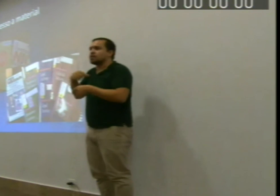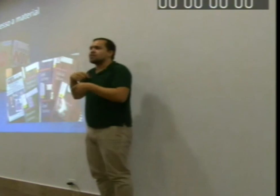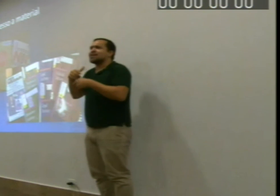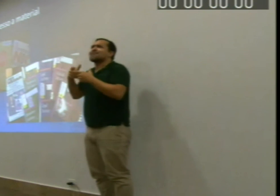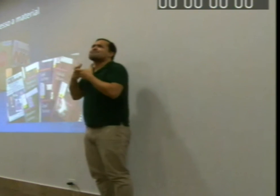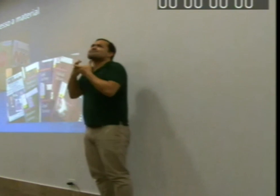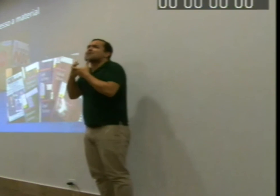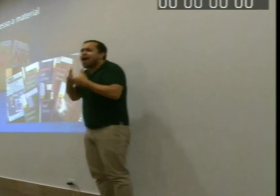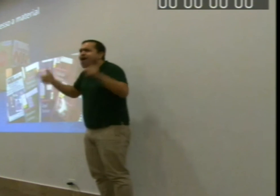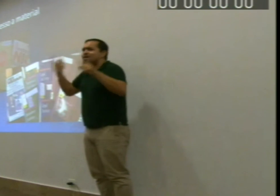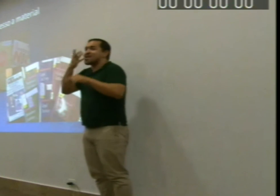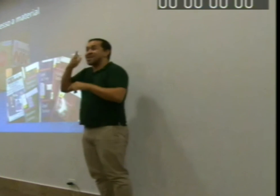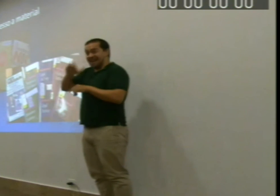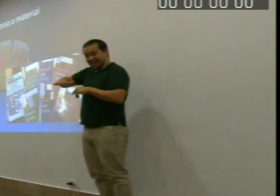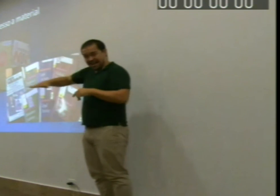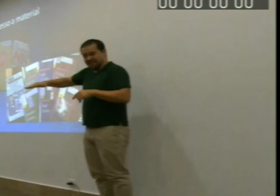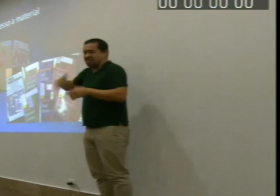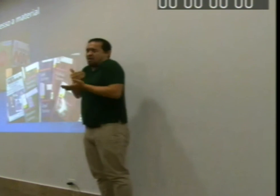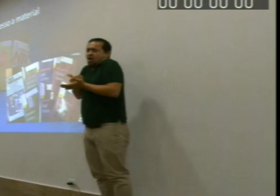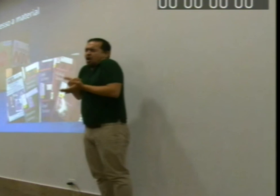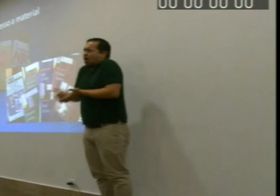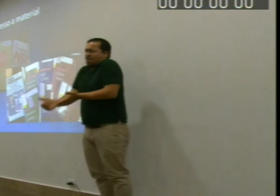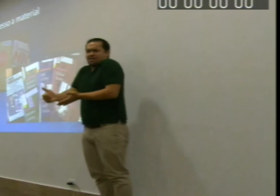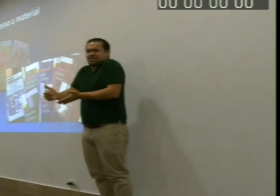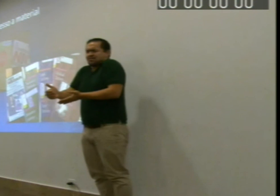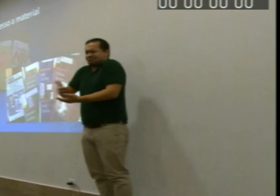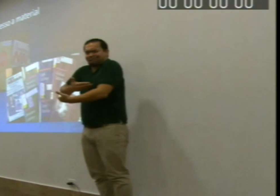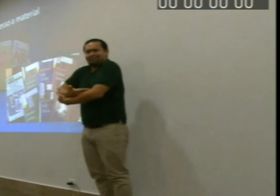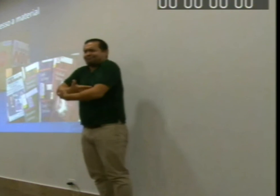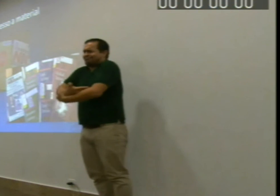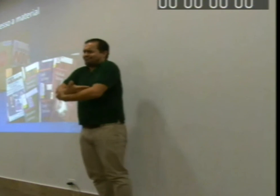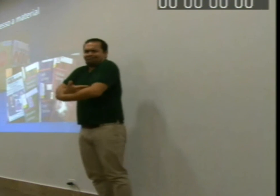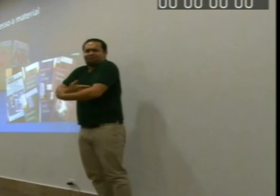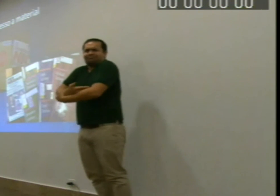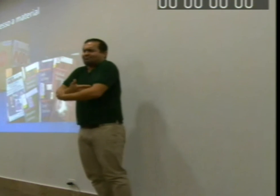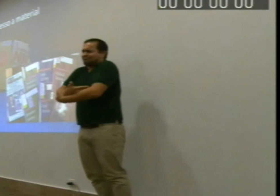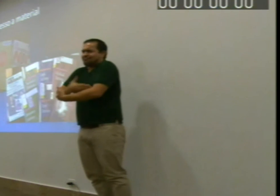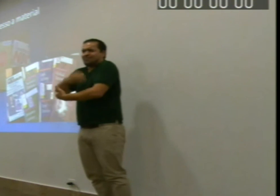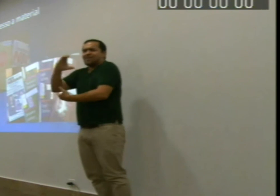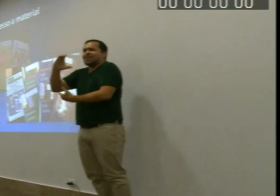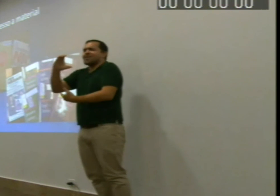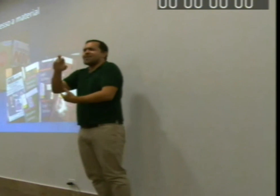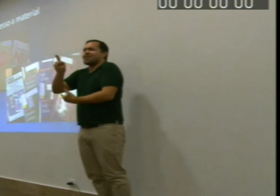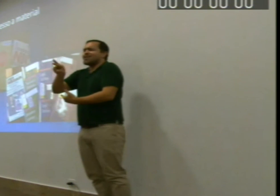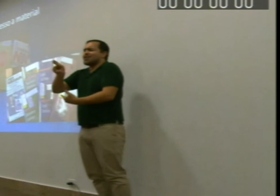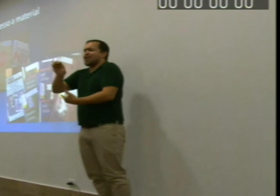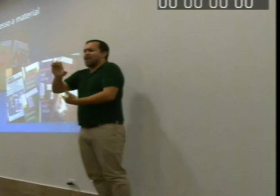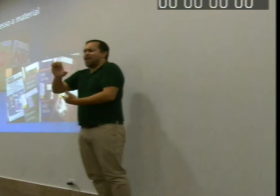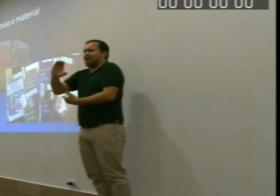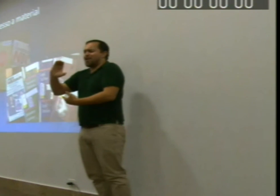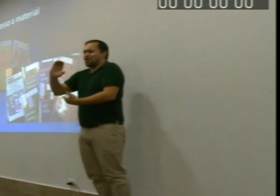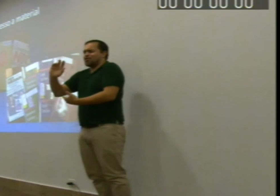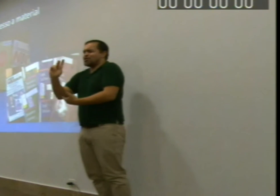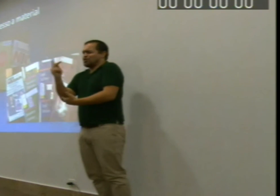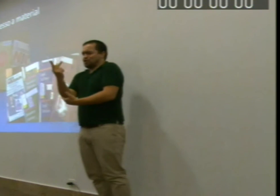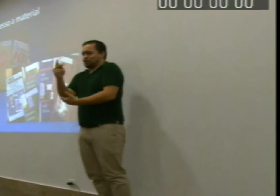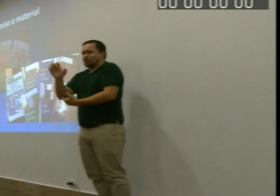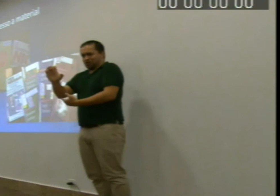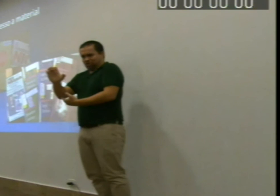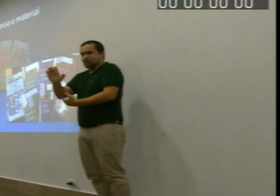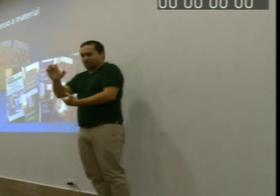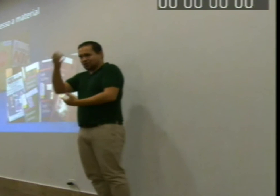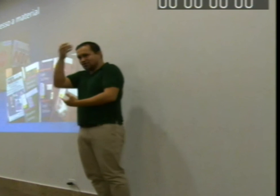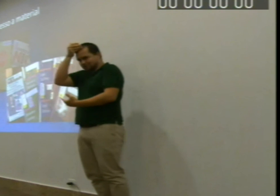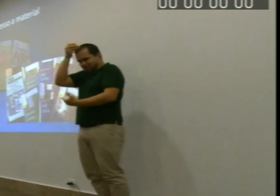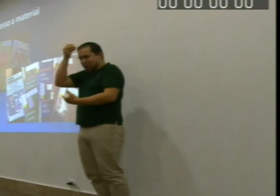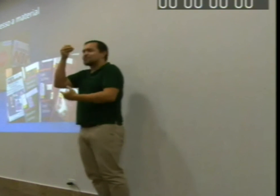galaud ela é a maior onde tem mais crianças começam a estudar já desde bebê desde a